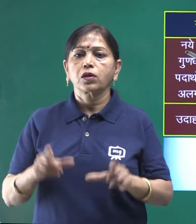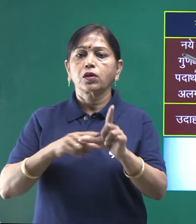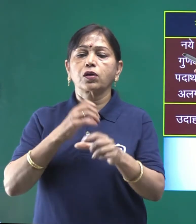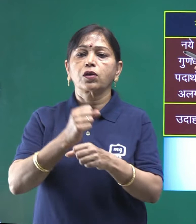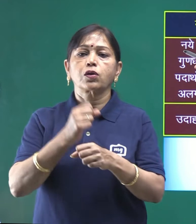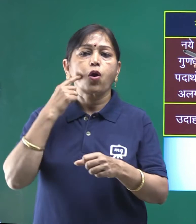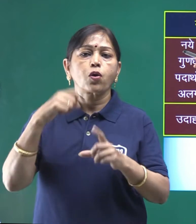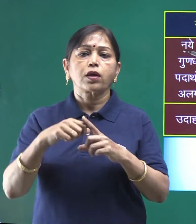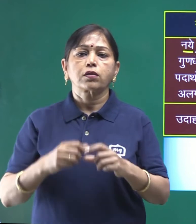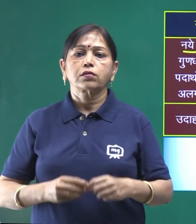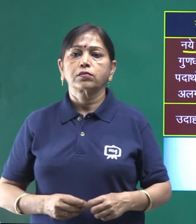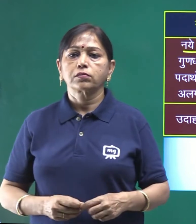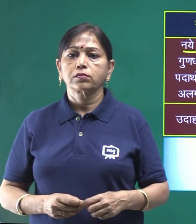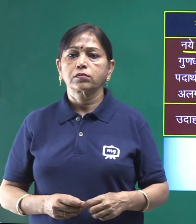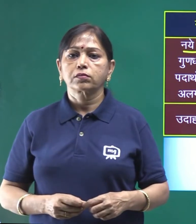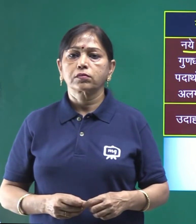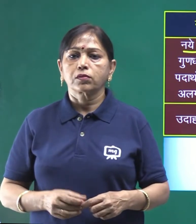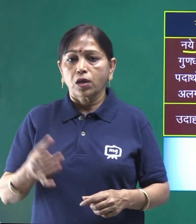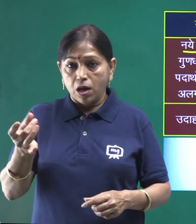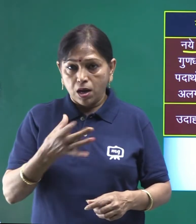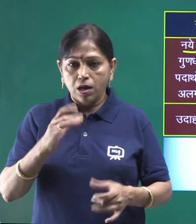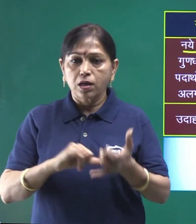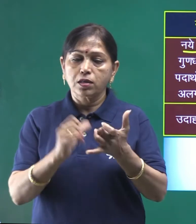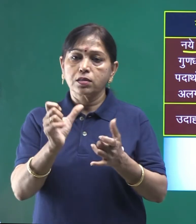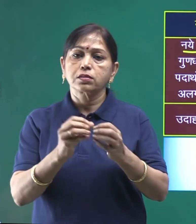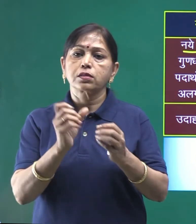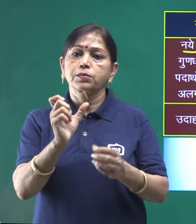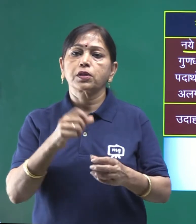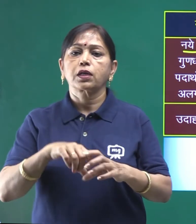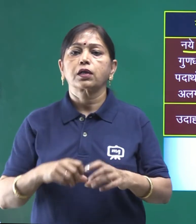यौगिक नए पदार्थ के